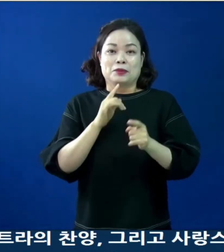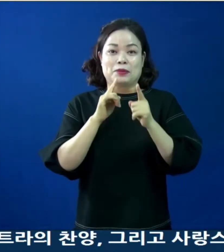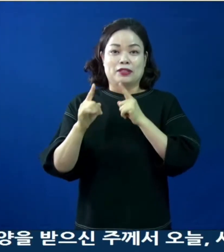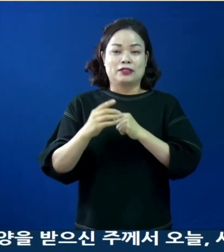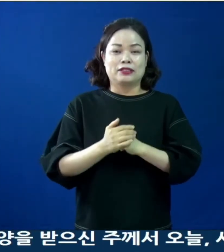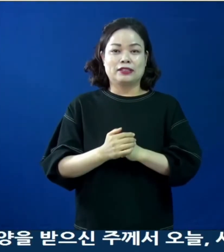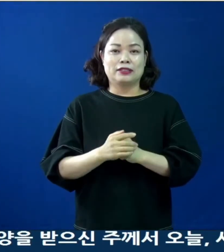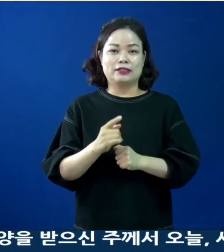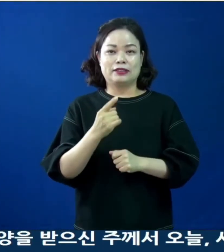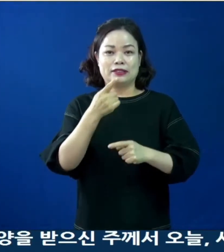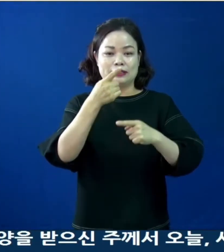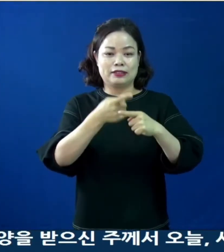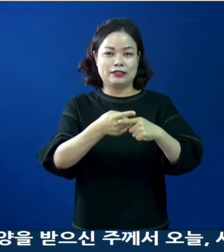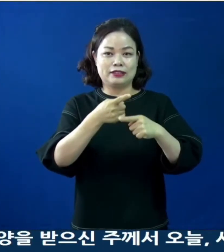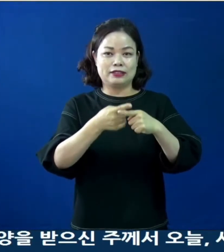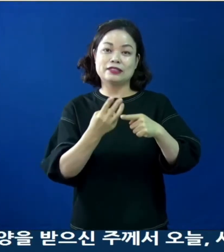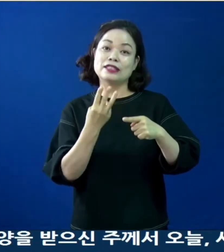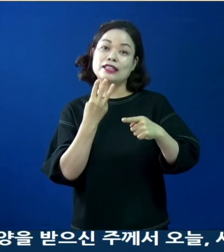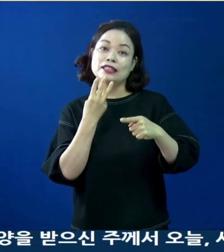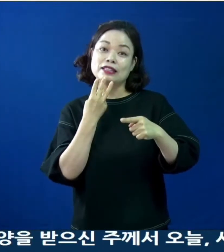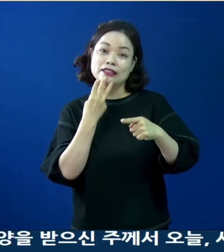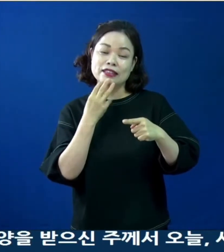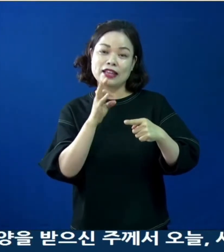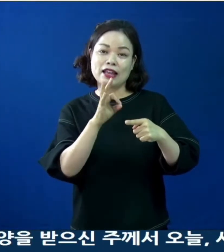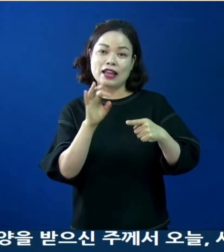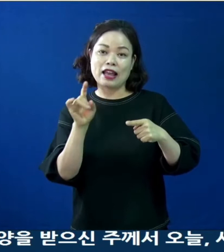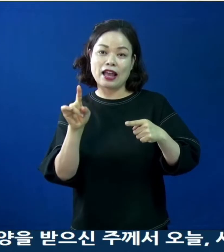말씀은 아덴에서의 사역이었죠.